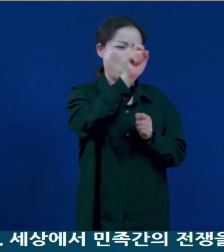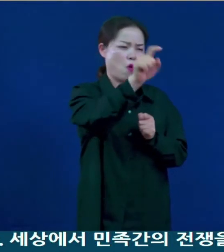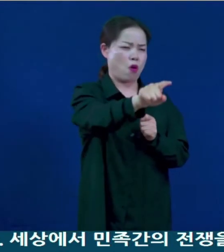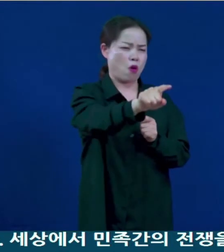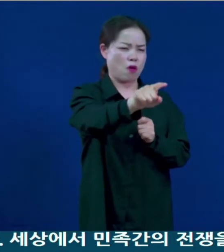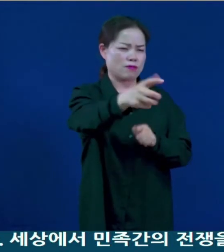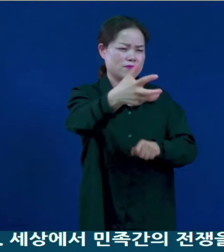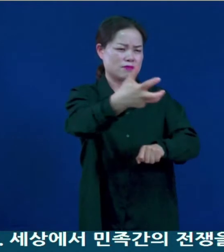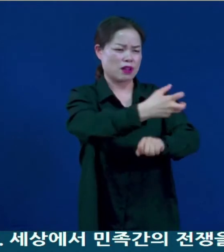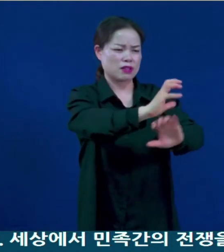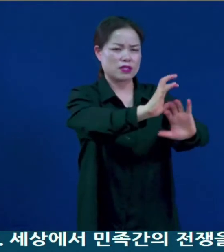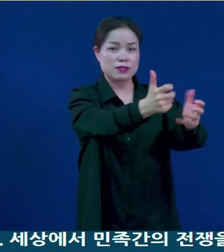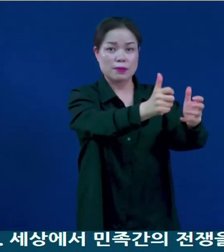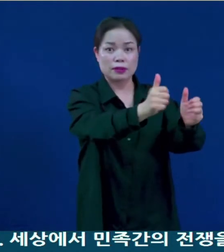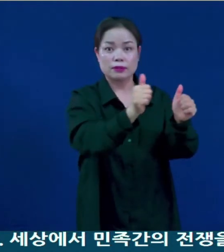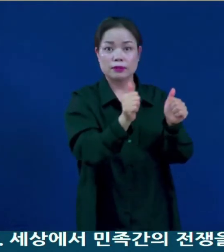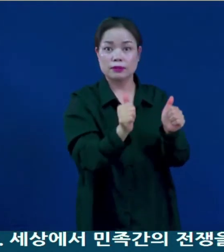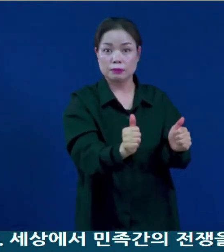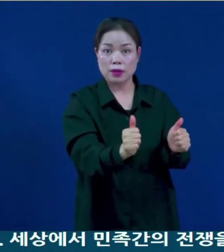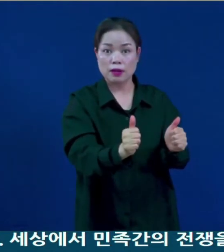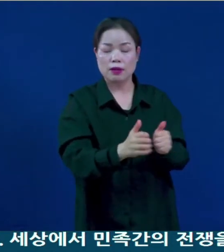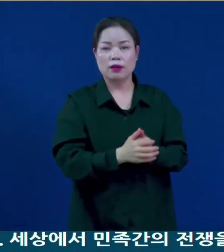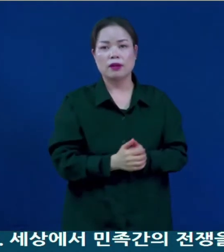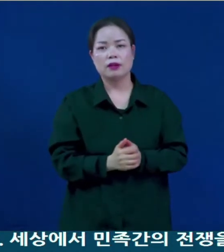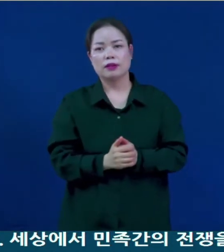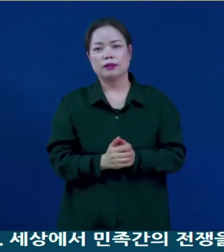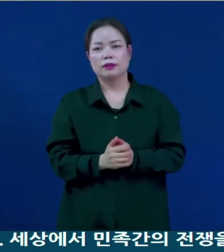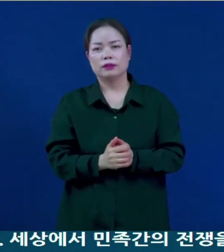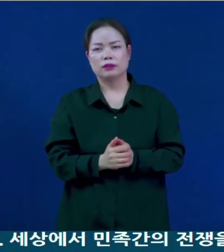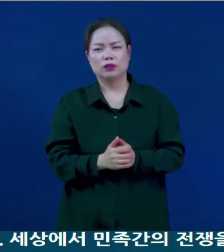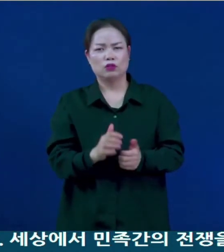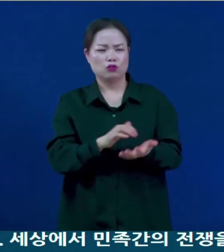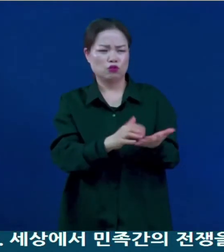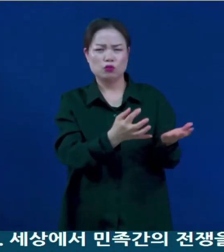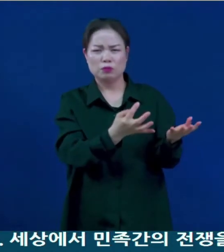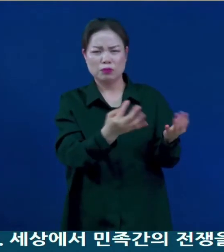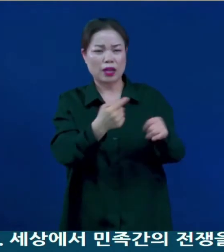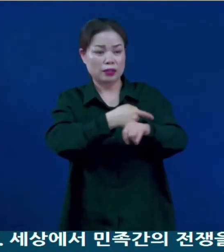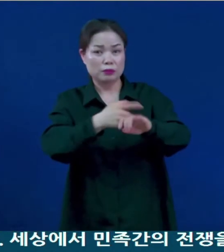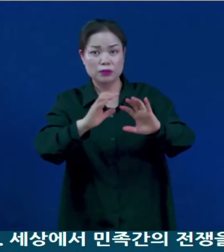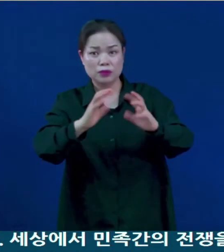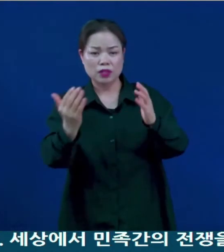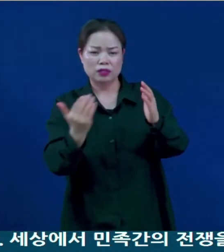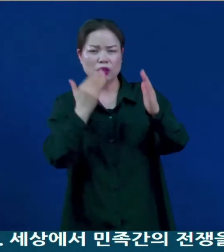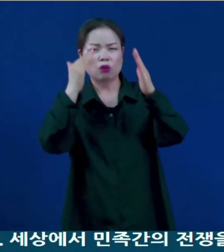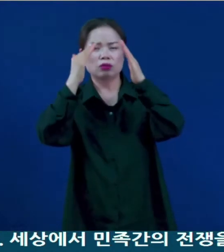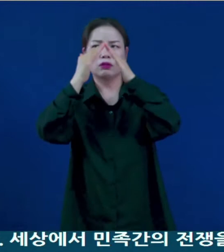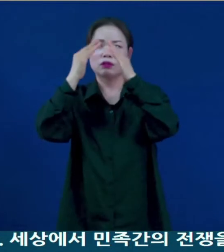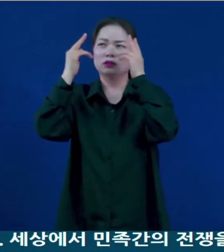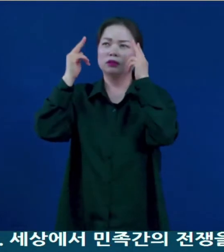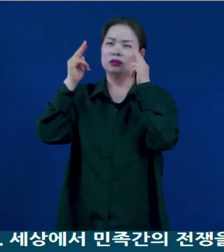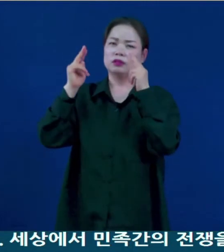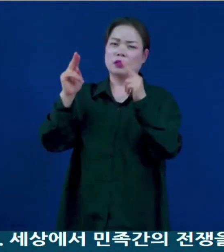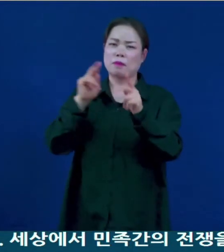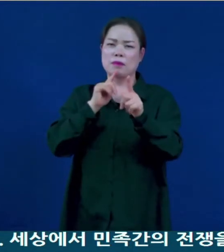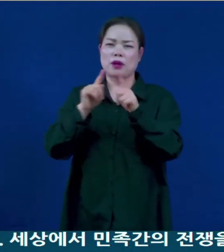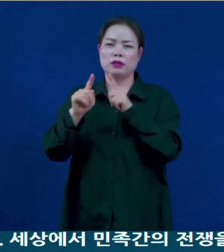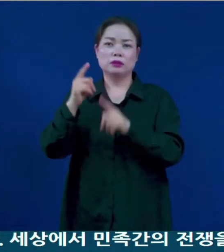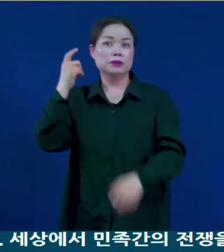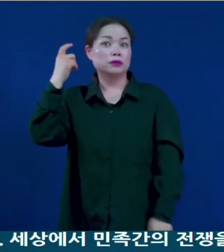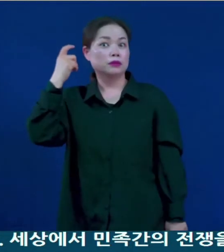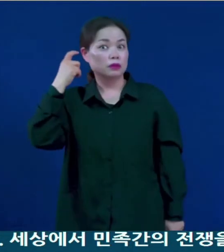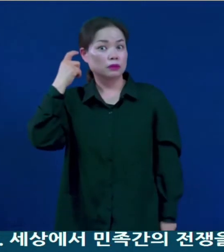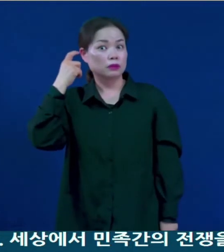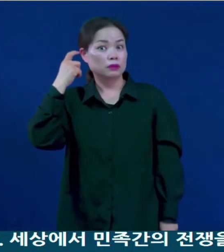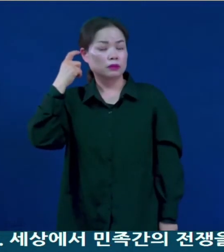이방 사람을 판결하시리니. 이렇게 수많은 민족들이 성전을 향해 말씀을